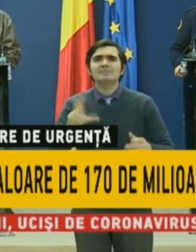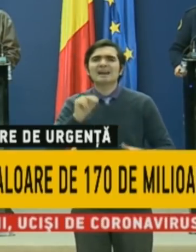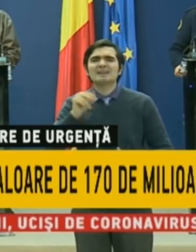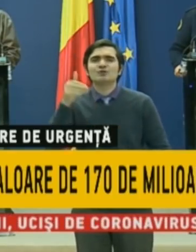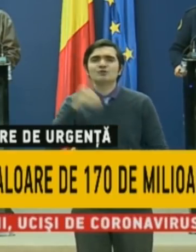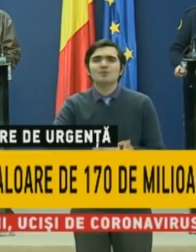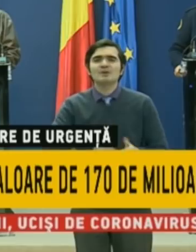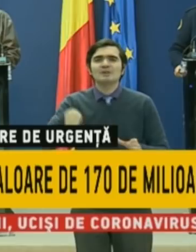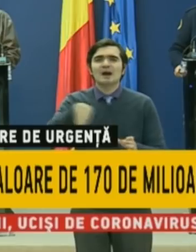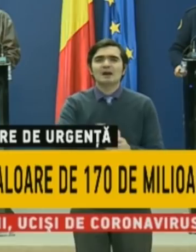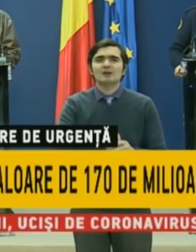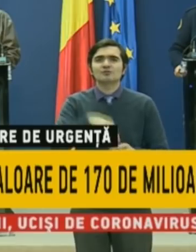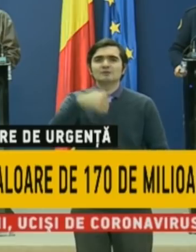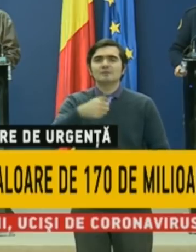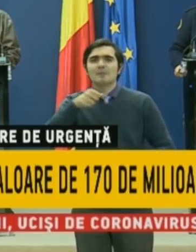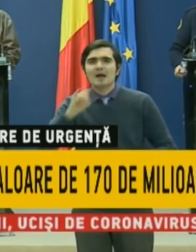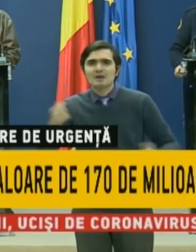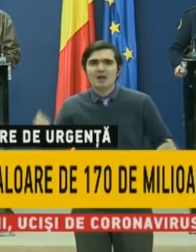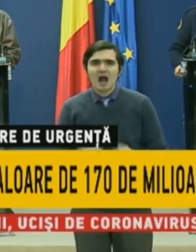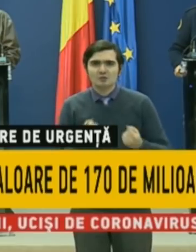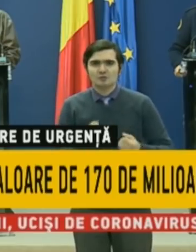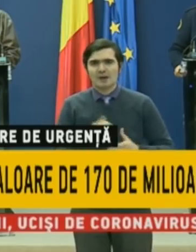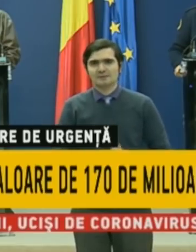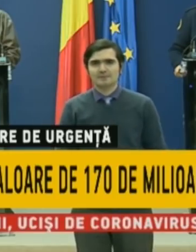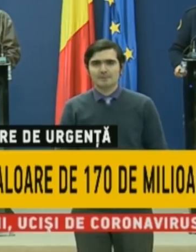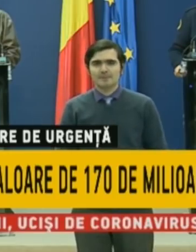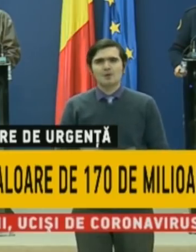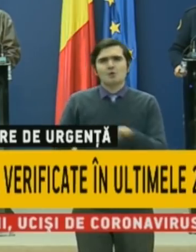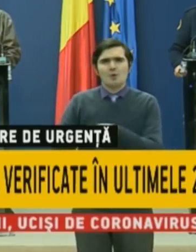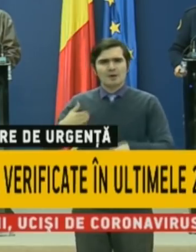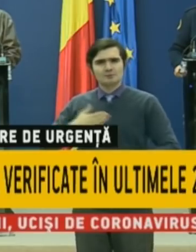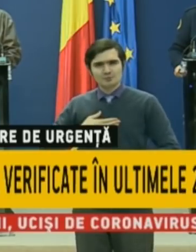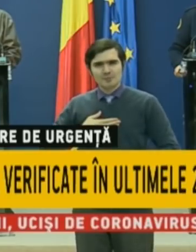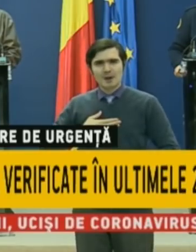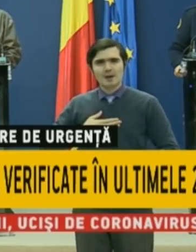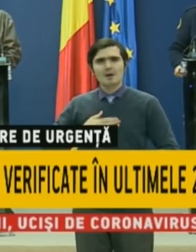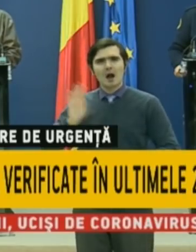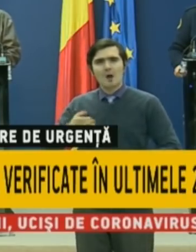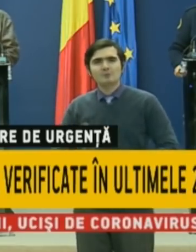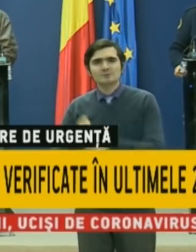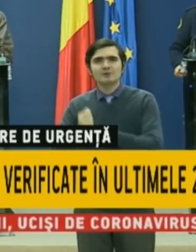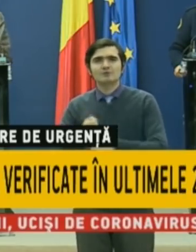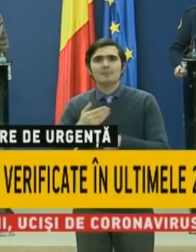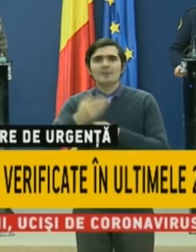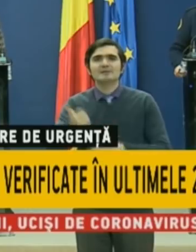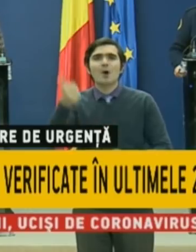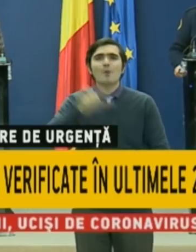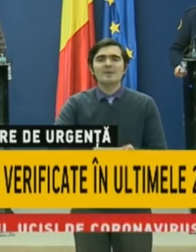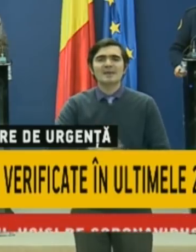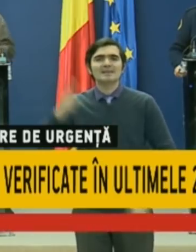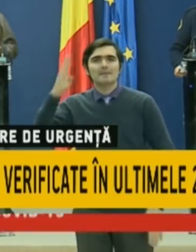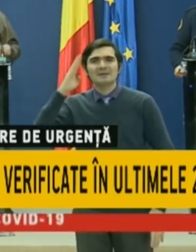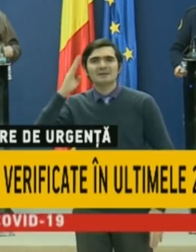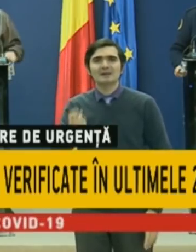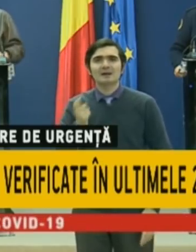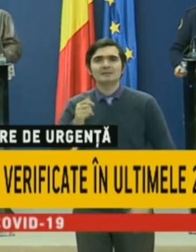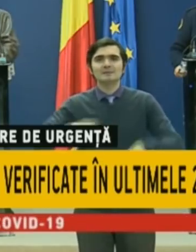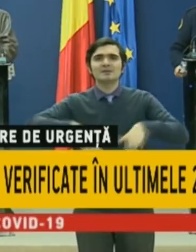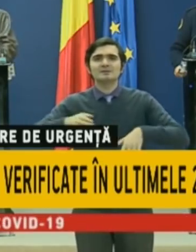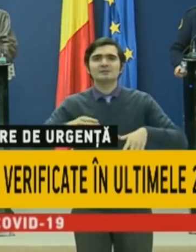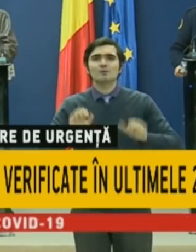angajați ai Ministerului Afacerilor Interne. Colegii mei sunt sprijiniți de peste 1.000 de militari din cadrul